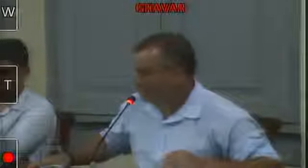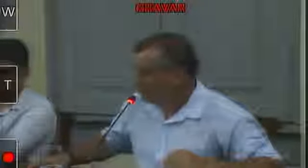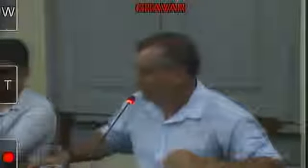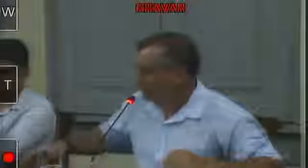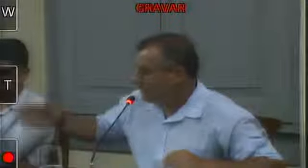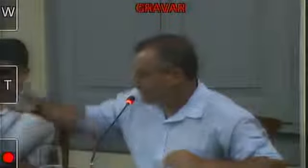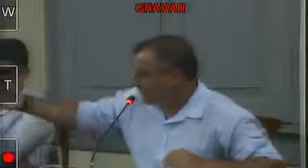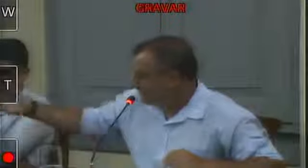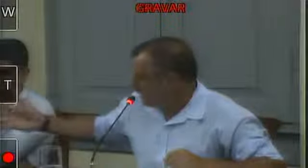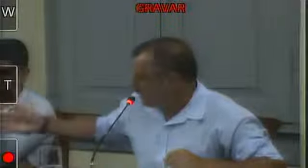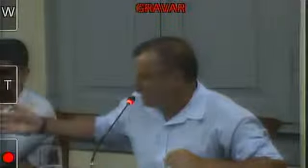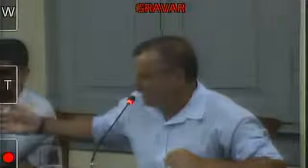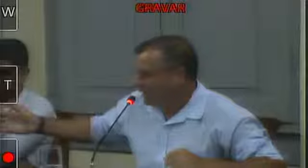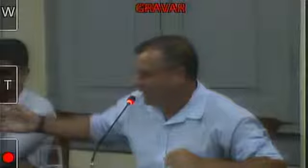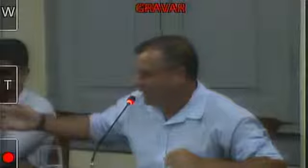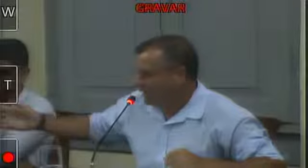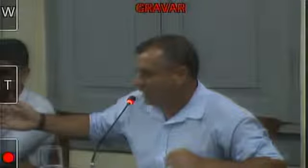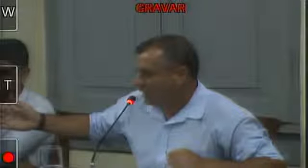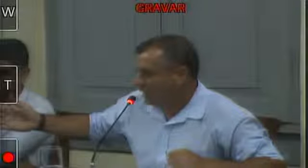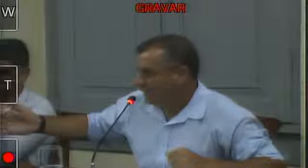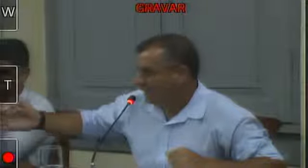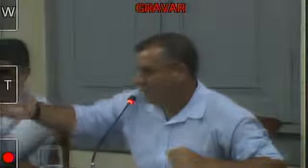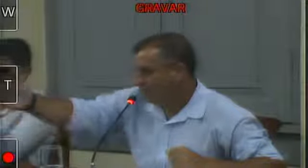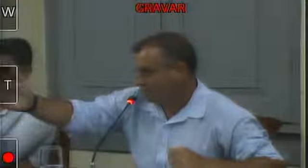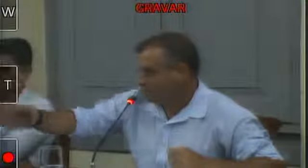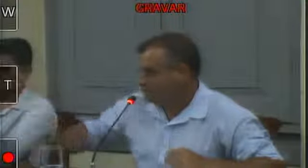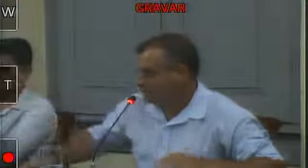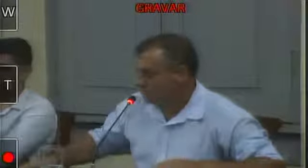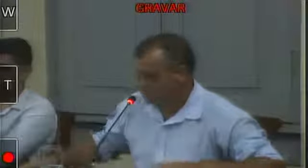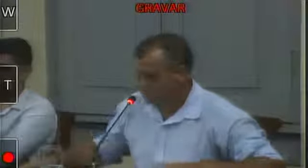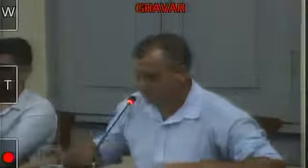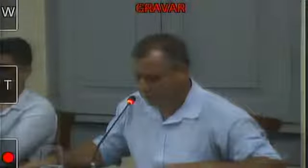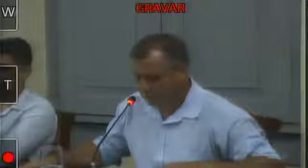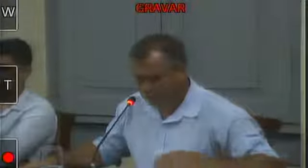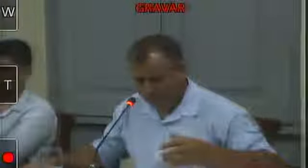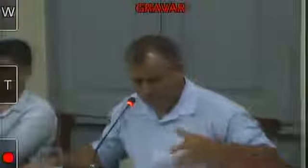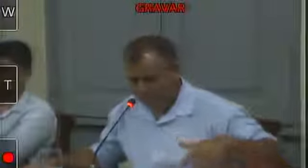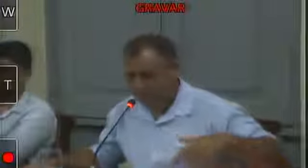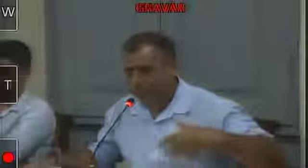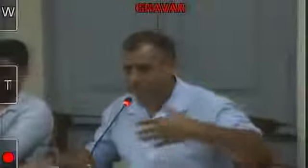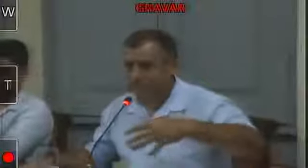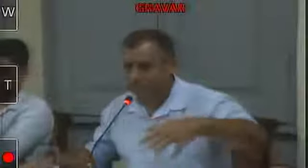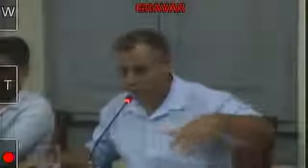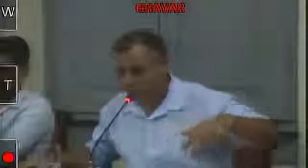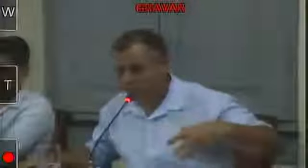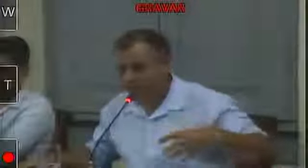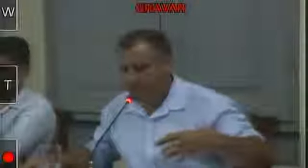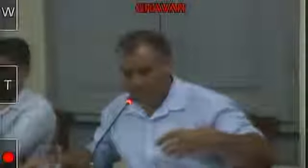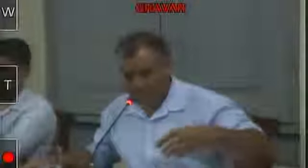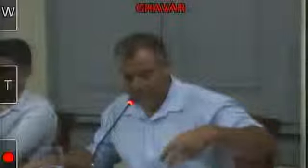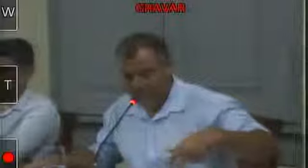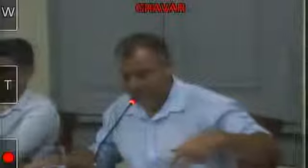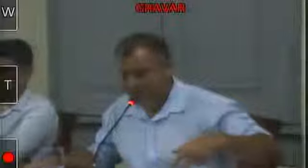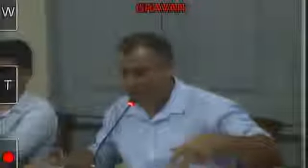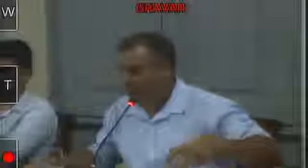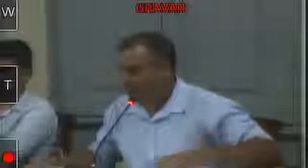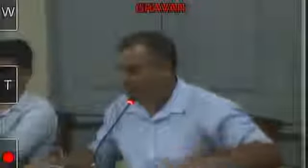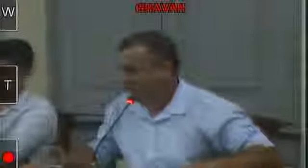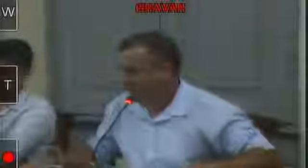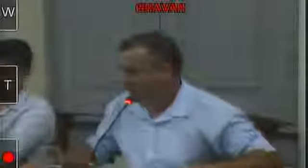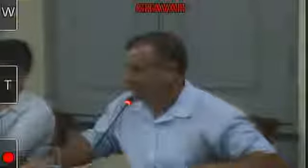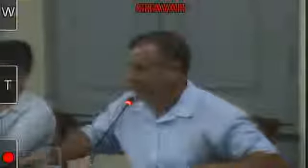a todos, né? Fica a outra solução aí, que é a assessoria do prefeito